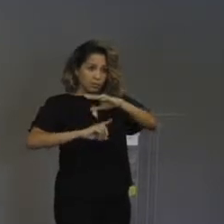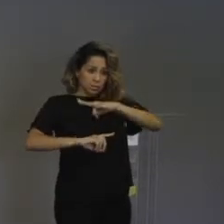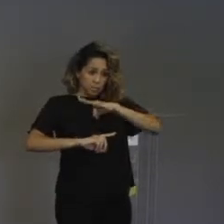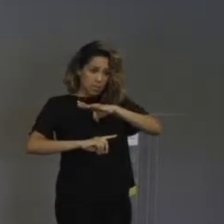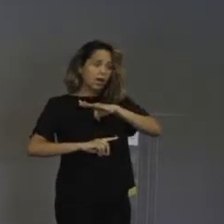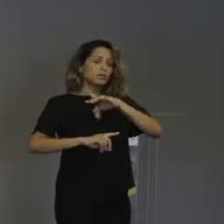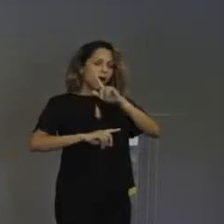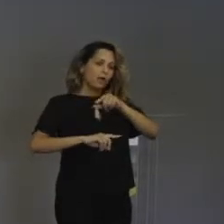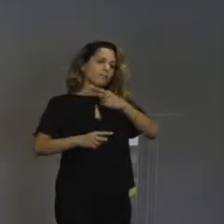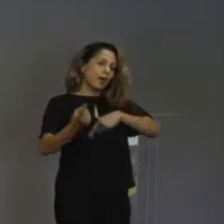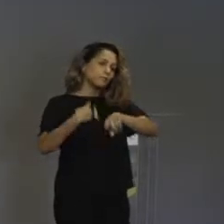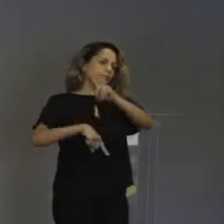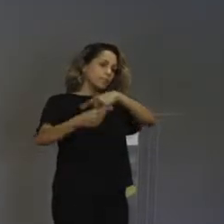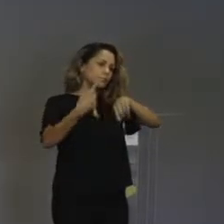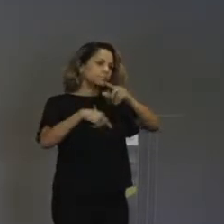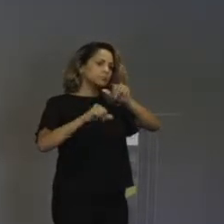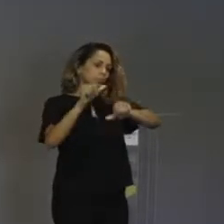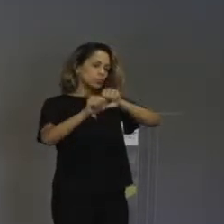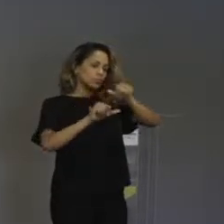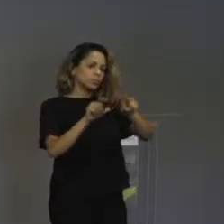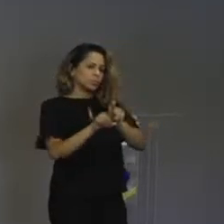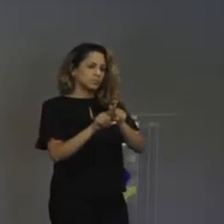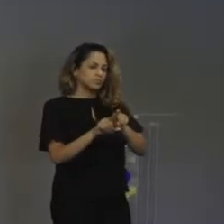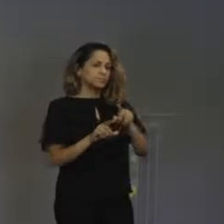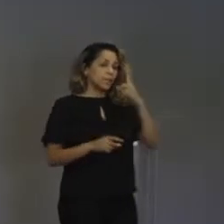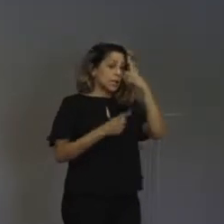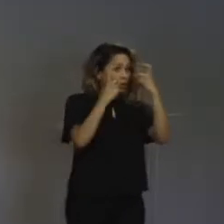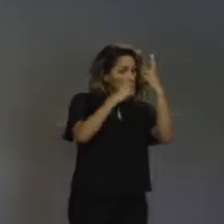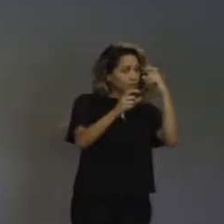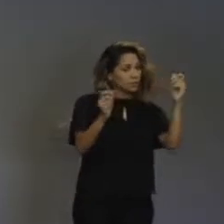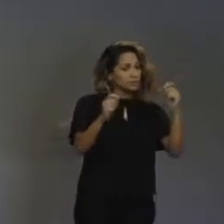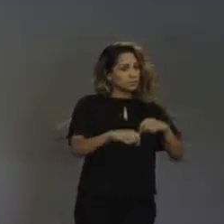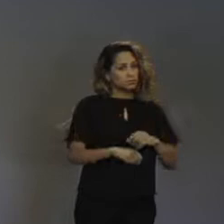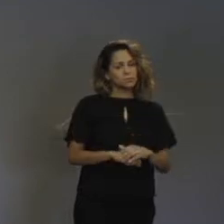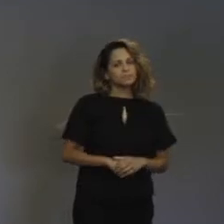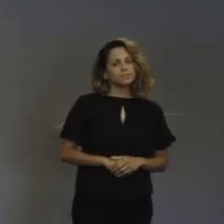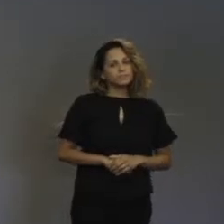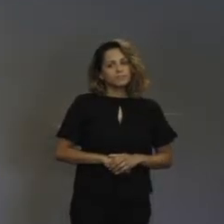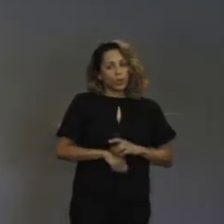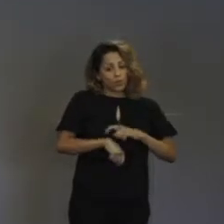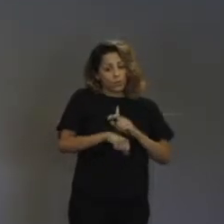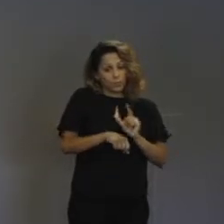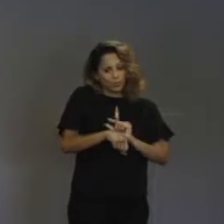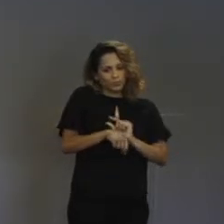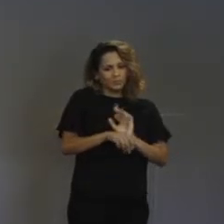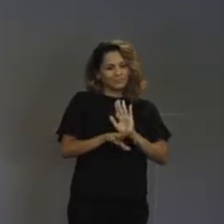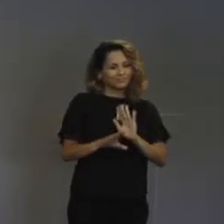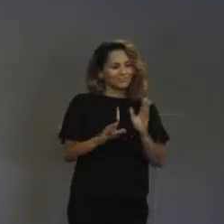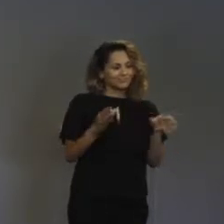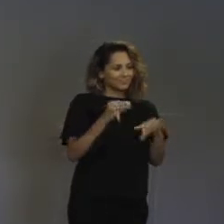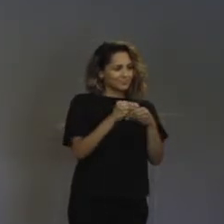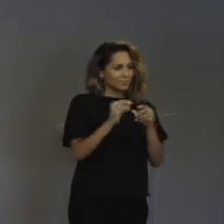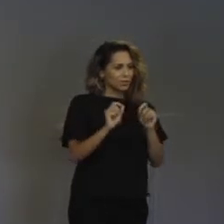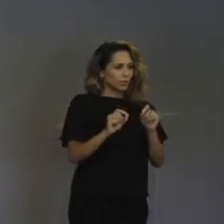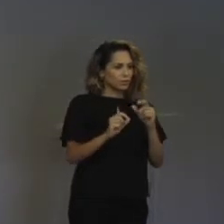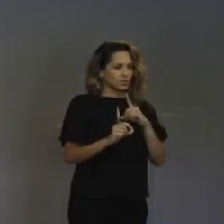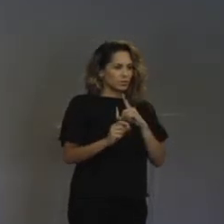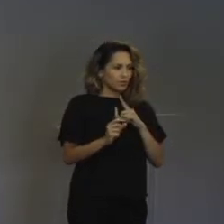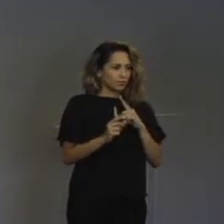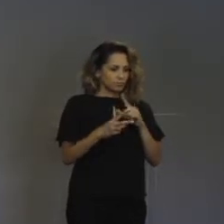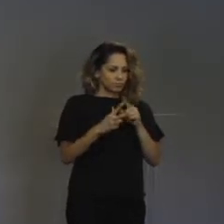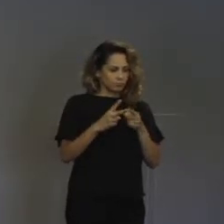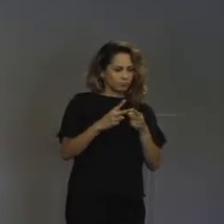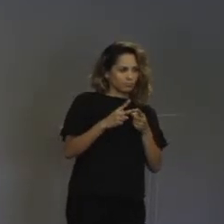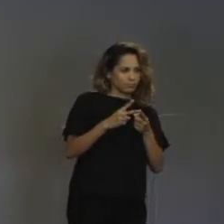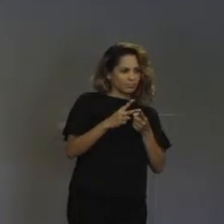fato, divertida. Então, como o nosso tempinho é curto, eu queria só terminar. Eu fiz uma reversão de ordem aqui,